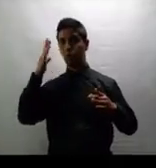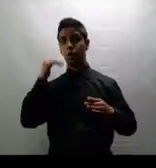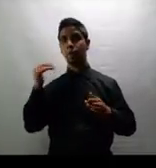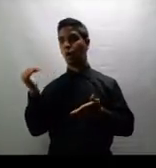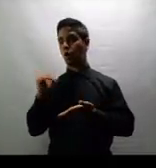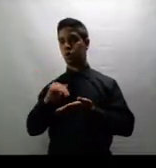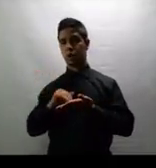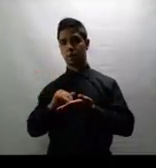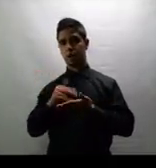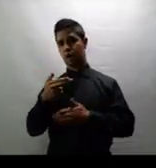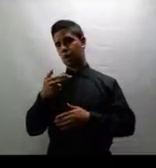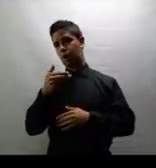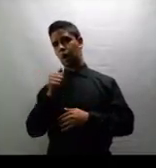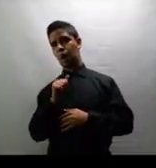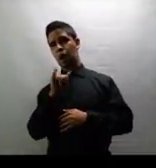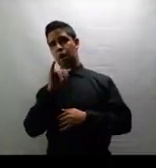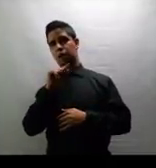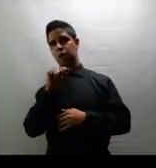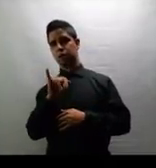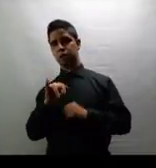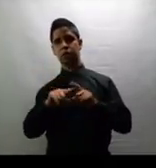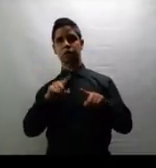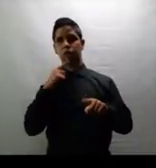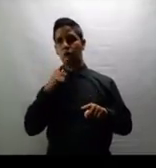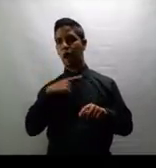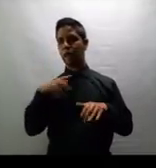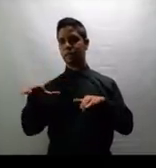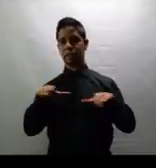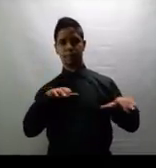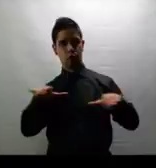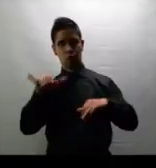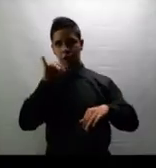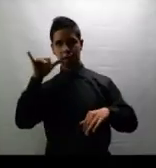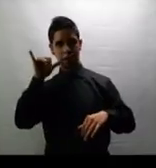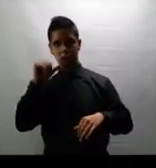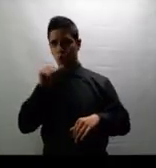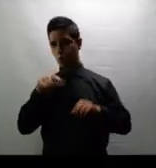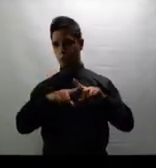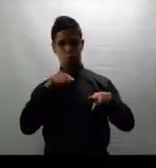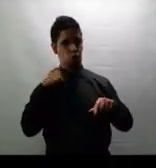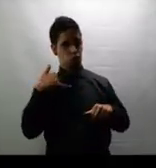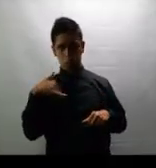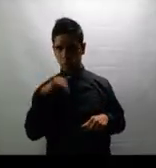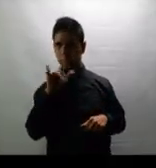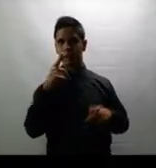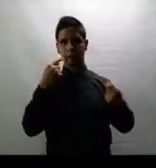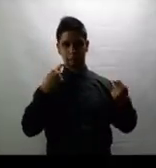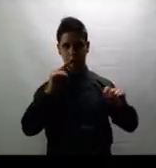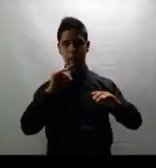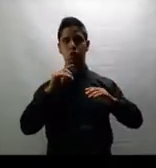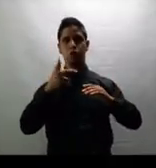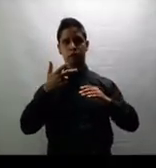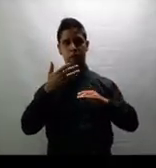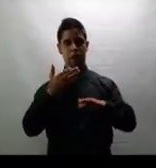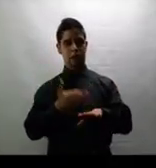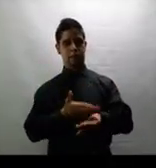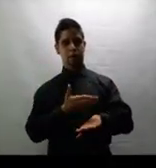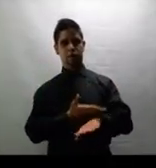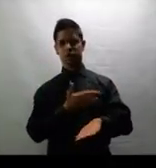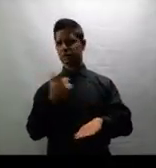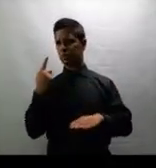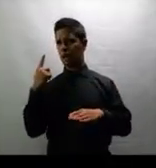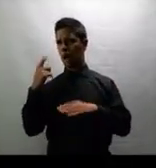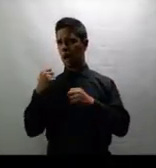digo vamos que el temblor no fue ayer pero ellos no se han recuperado aunque ente no lo crea cuántos